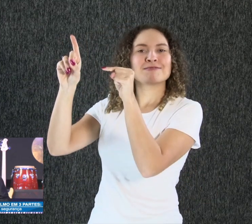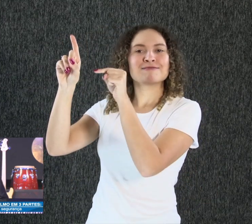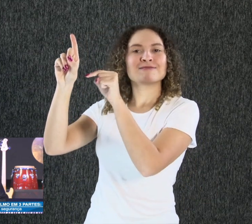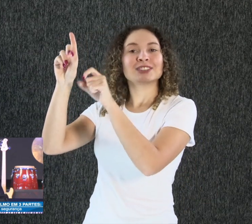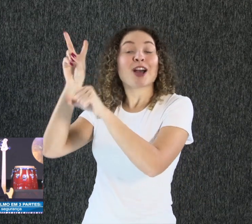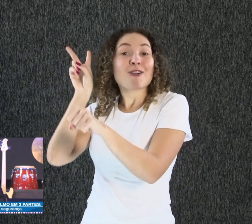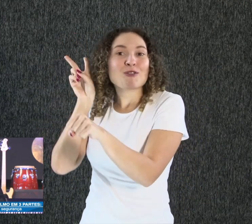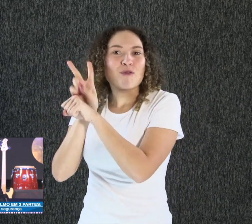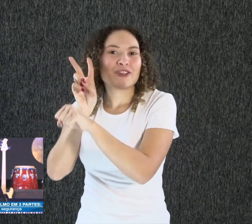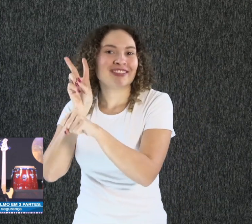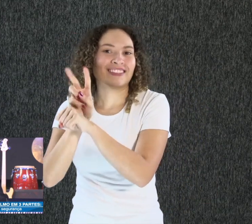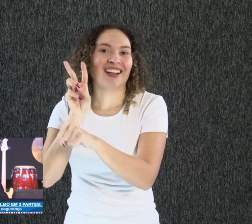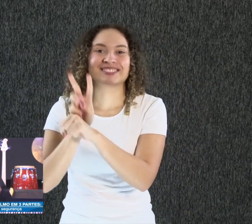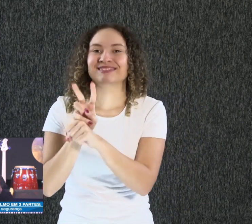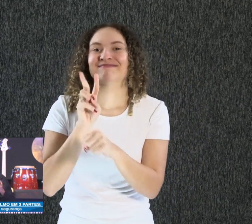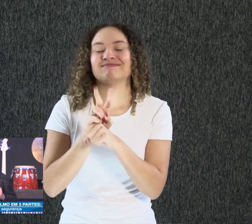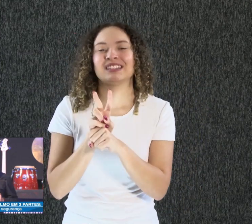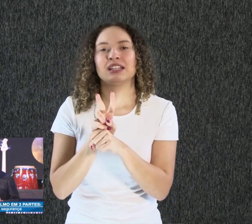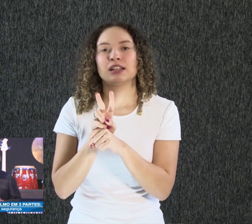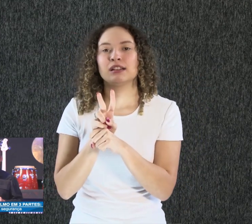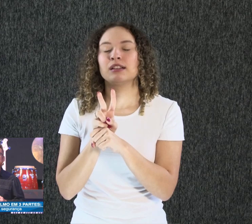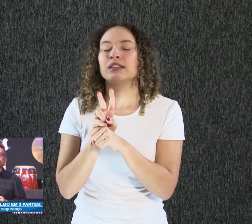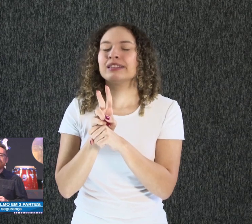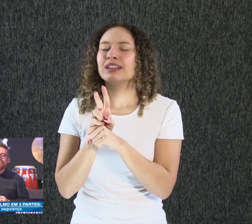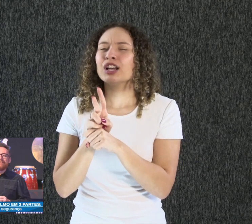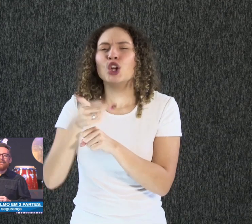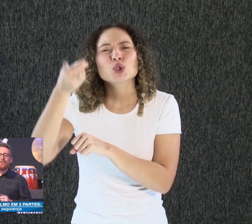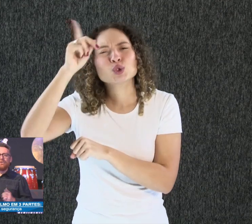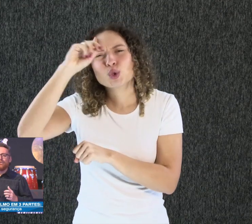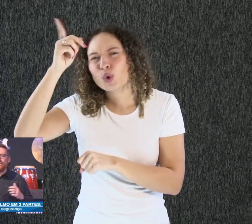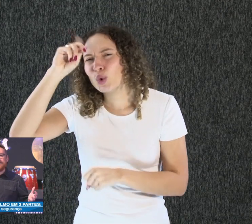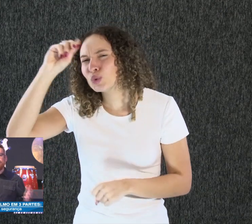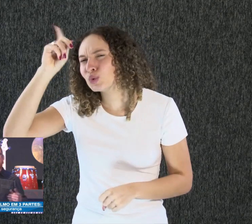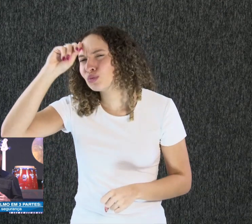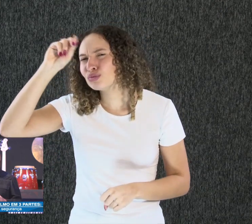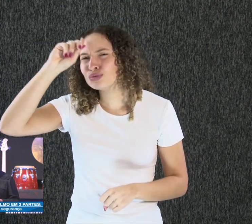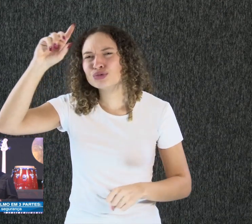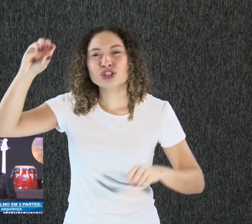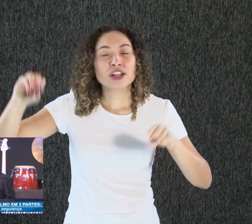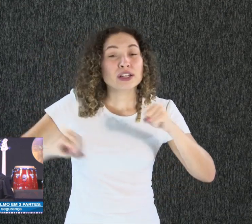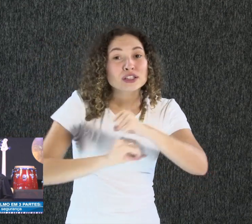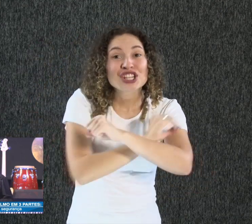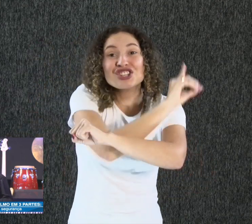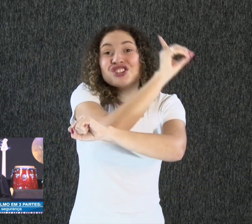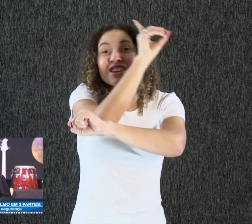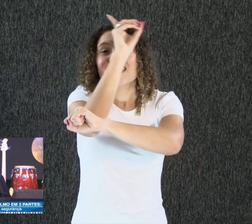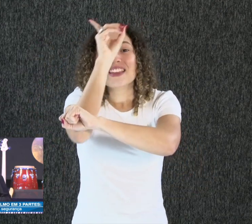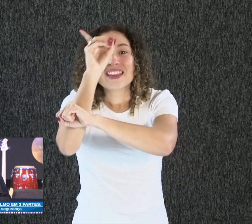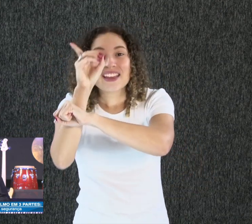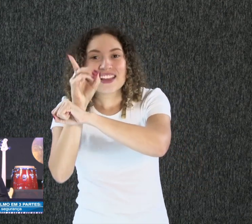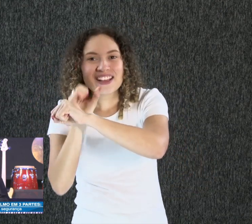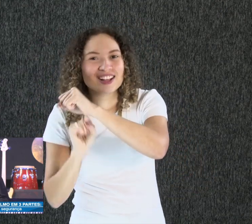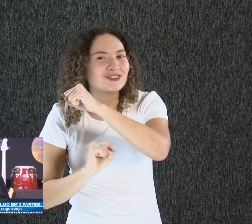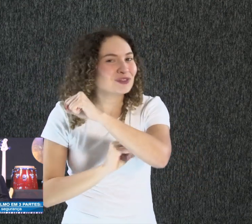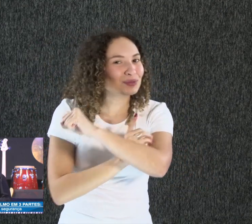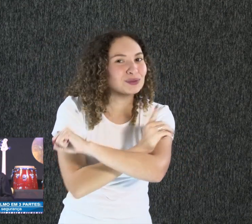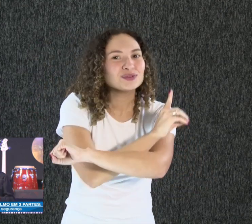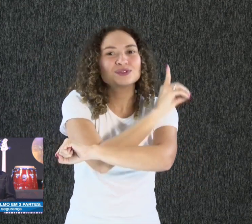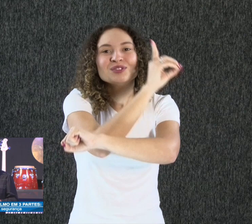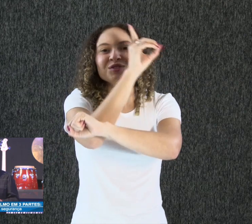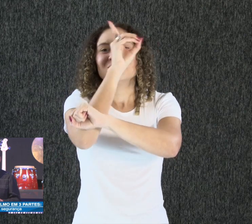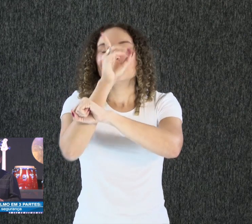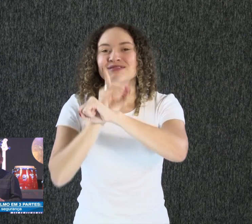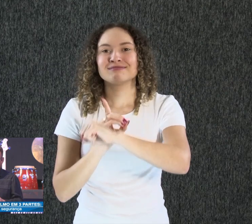de você. O Pai está cuidando de você todas as horas, todos os minutos, todos